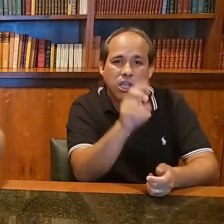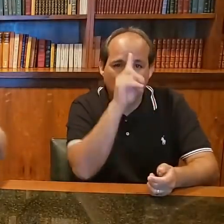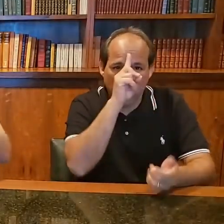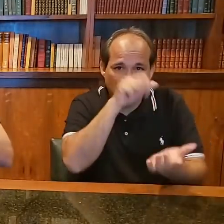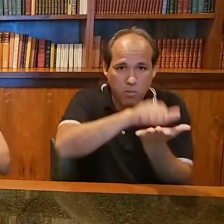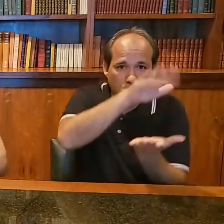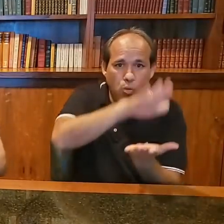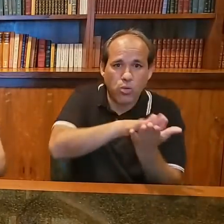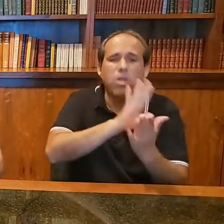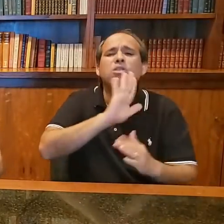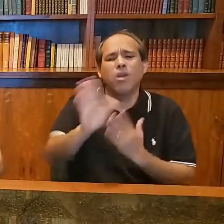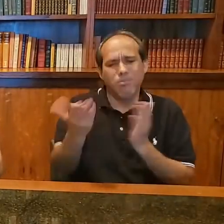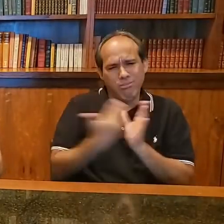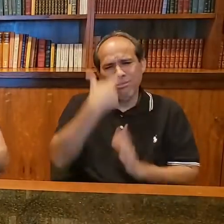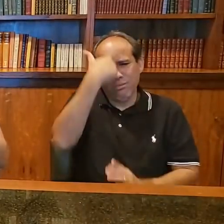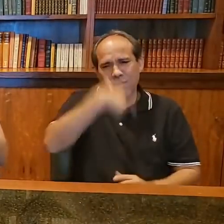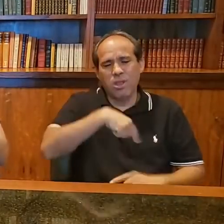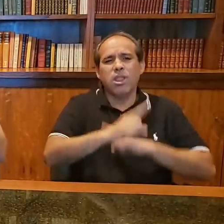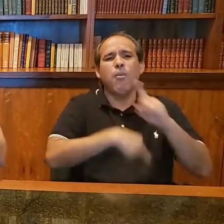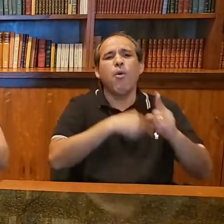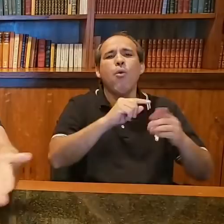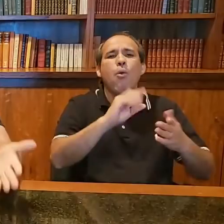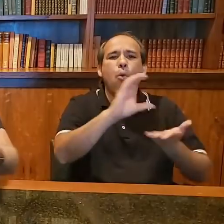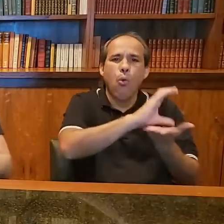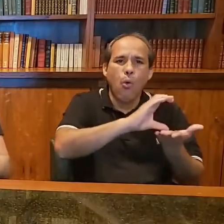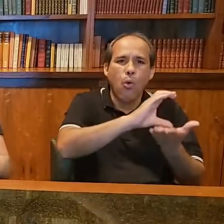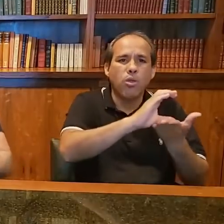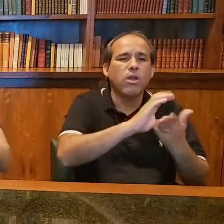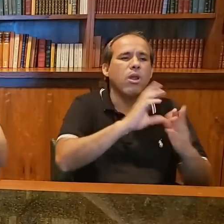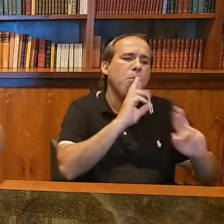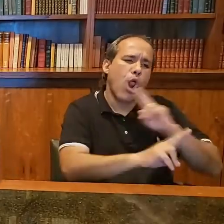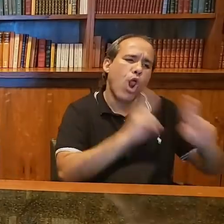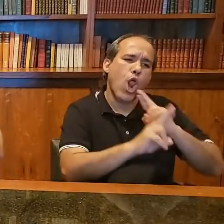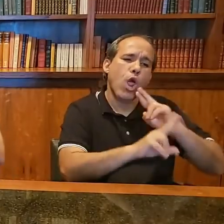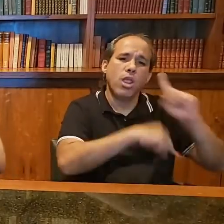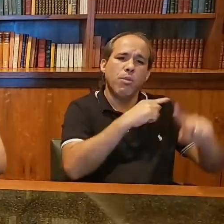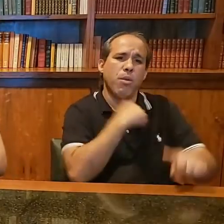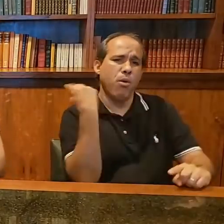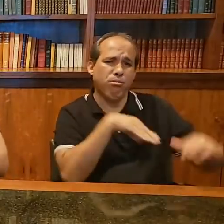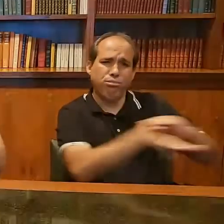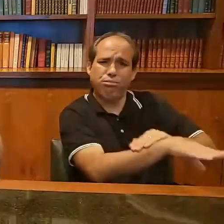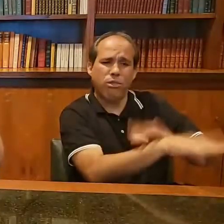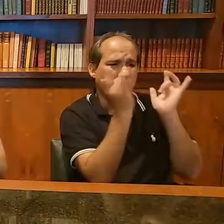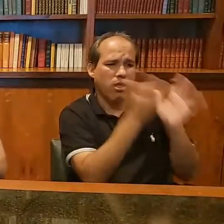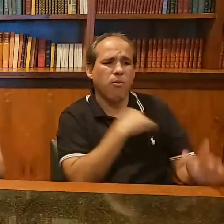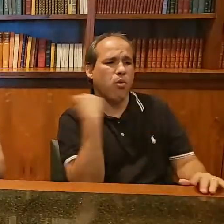um conselho, em 1987, que foi arquivado. Vira, mexe,